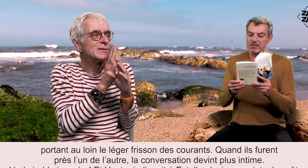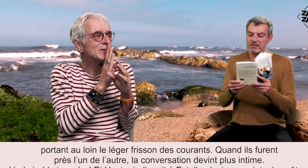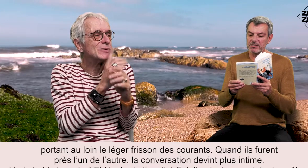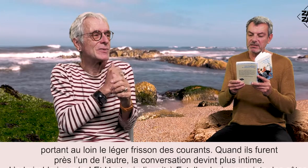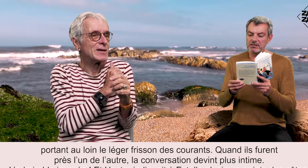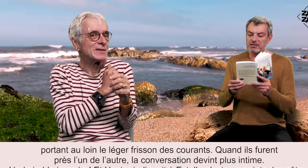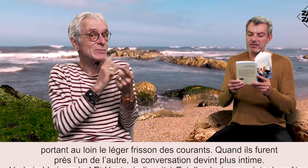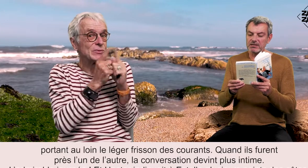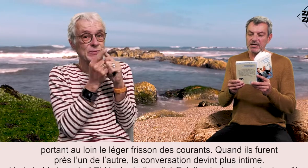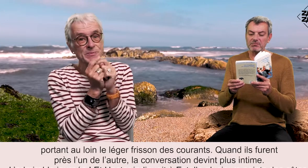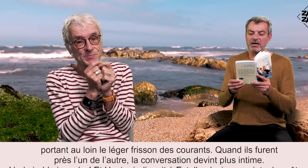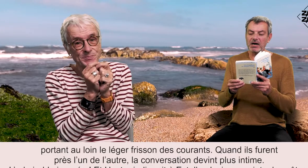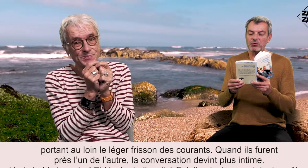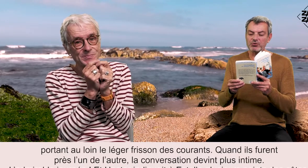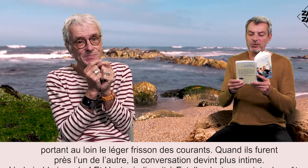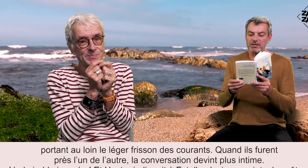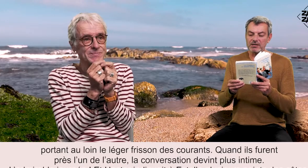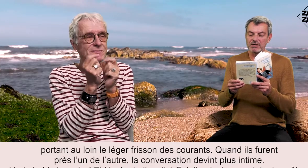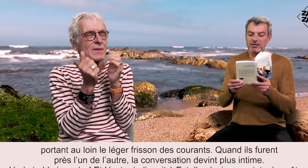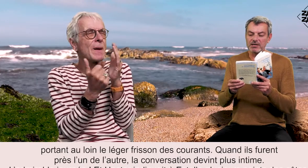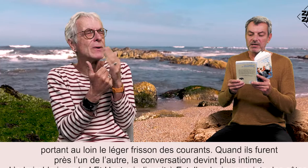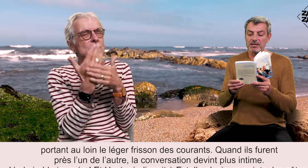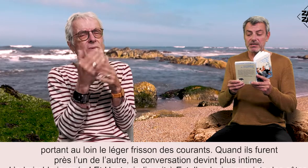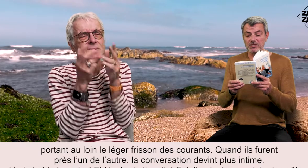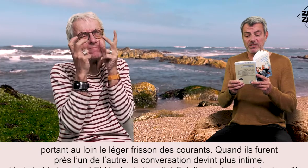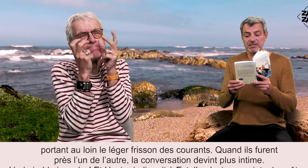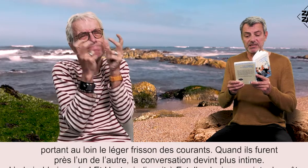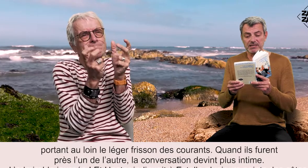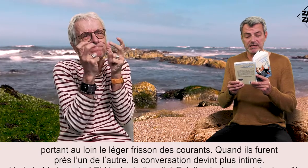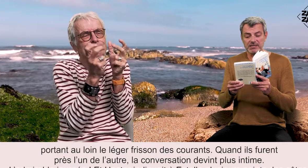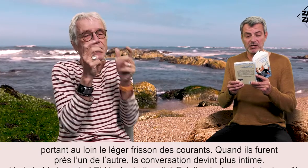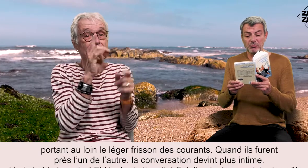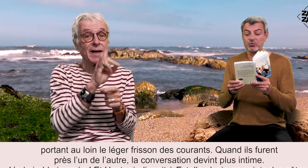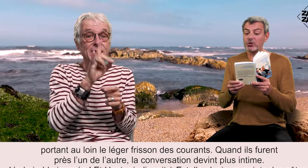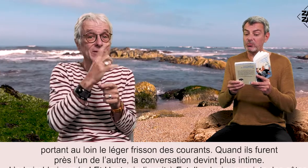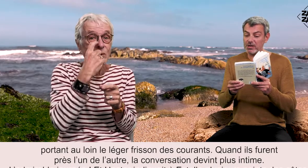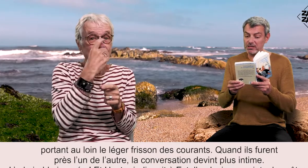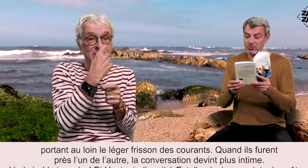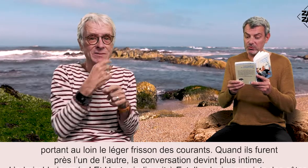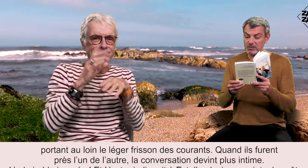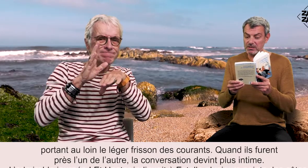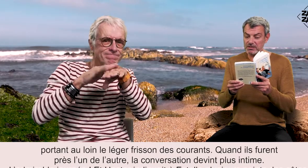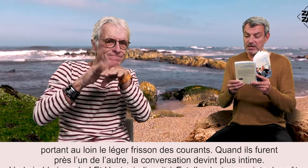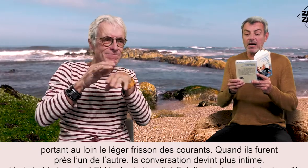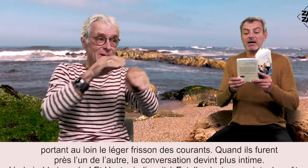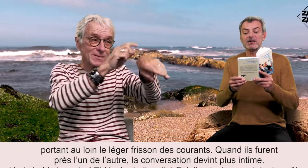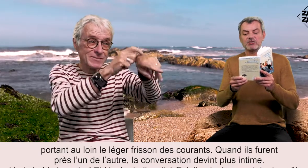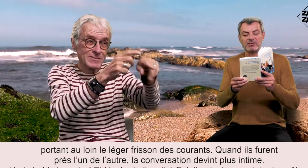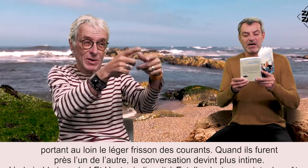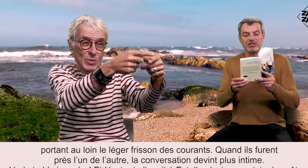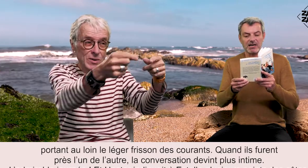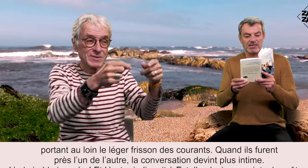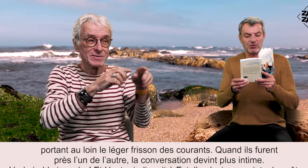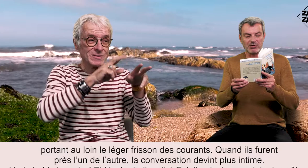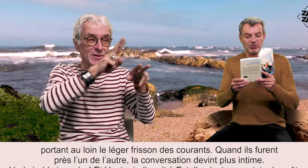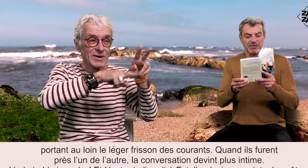intime. L'admirable journée. Et Hector indiquait à Estelle plusieurs points des côtes. Là, ce